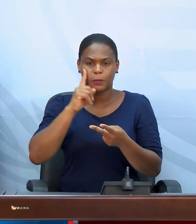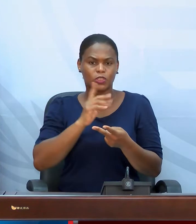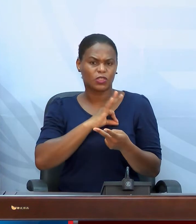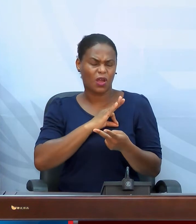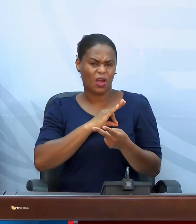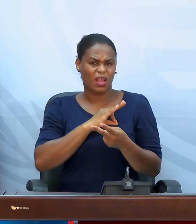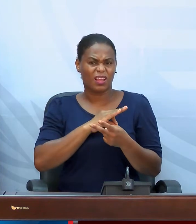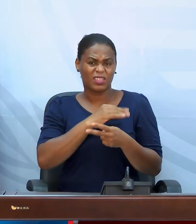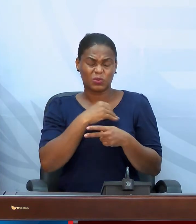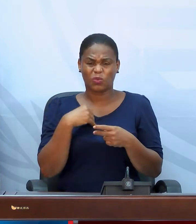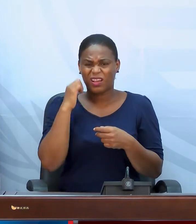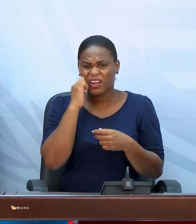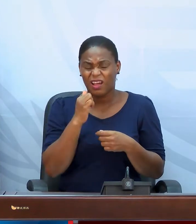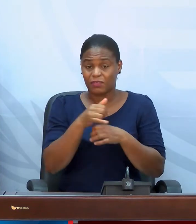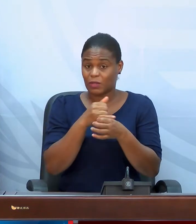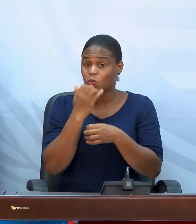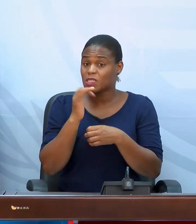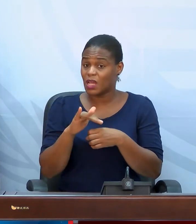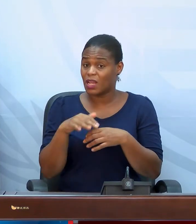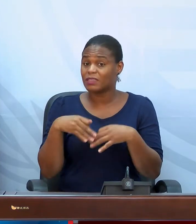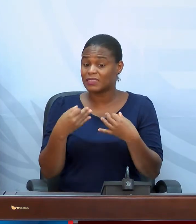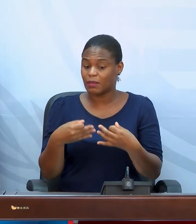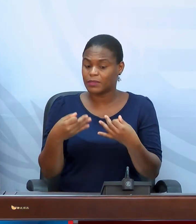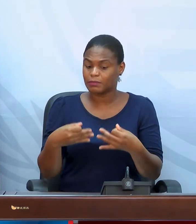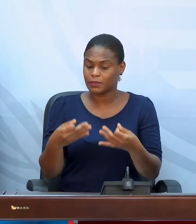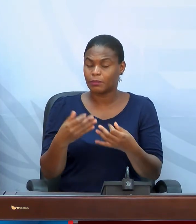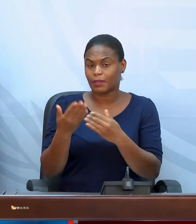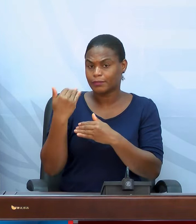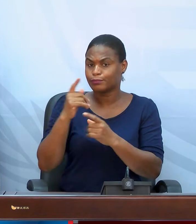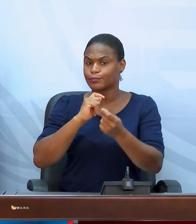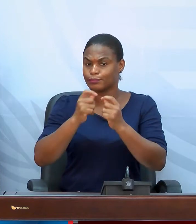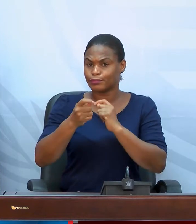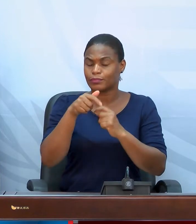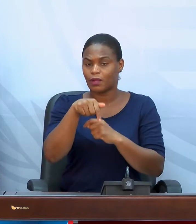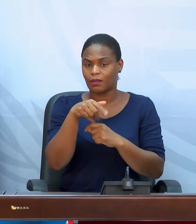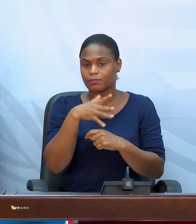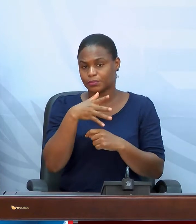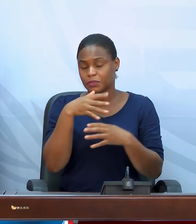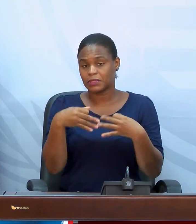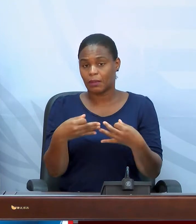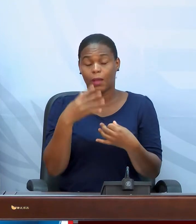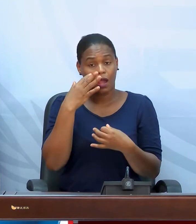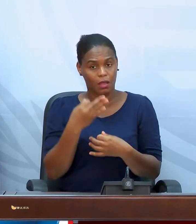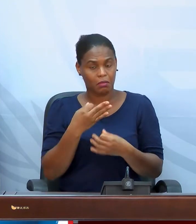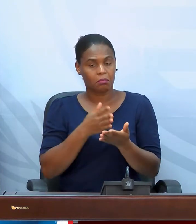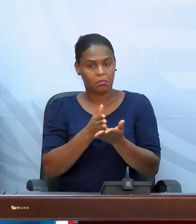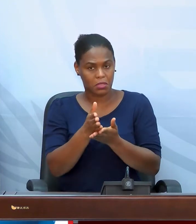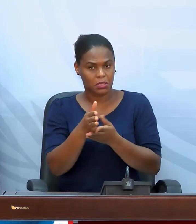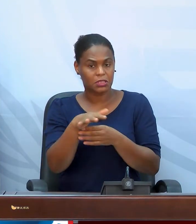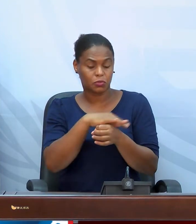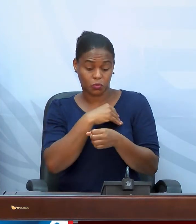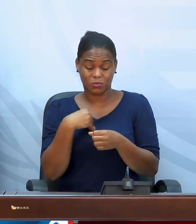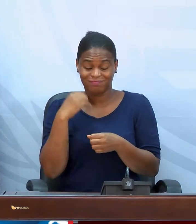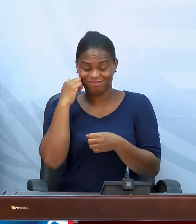senhora que está em estado crítico no sábado já tem sempre referida nas outras conferências de imprensa e que ainda se mantém num estado